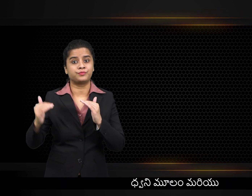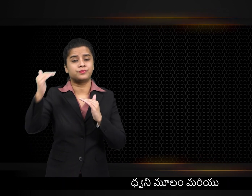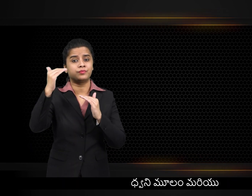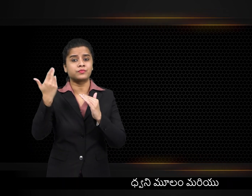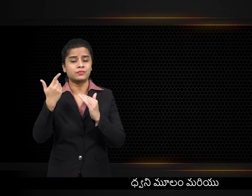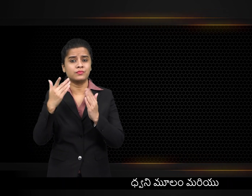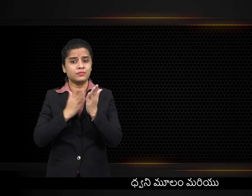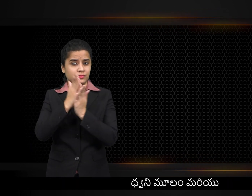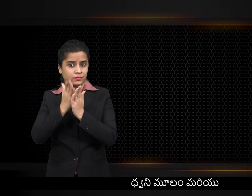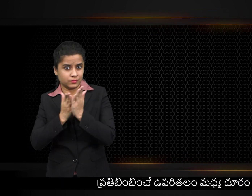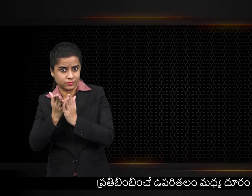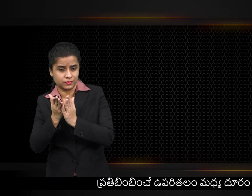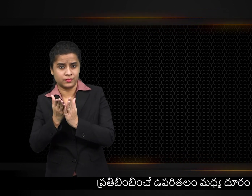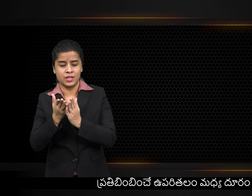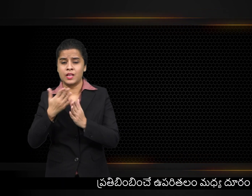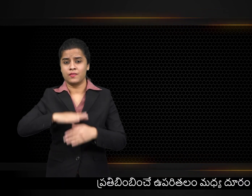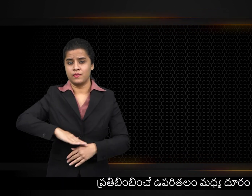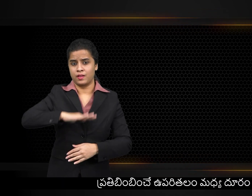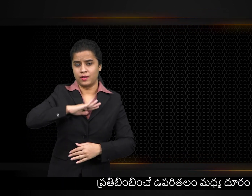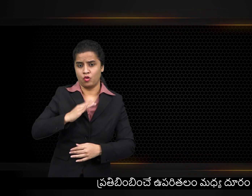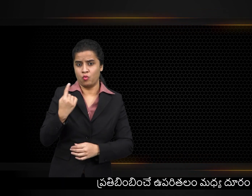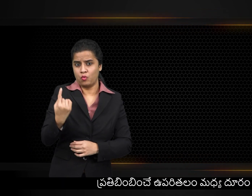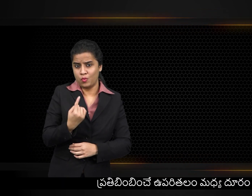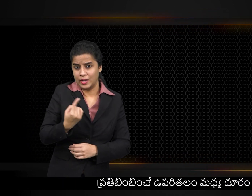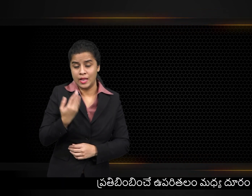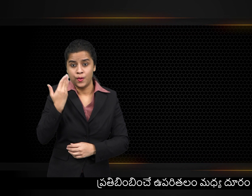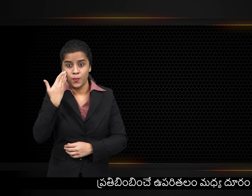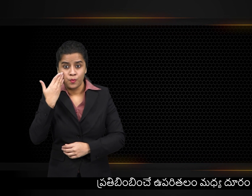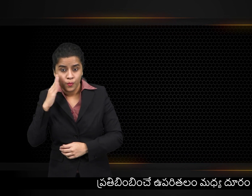ధ్వని మూలం మరియు ప్రతిబింబించే ఉపరితలం మధ్య దూరం